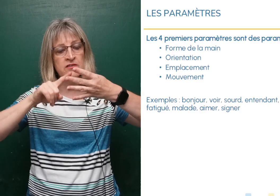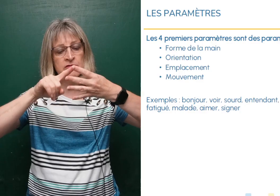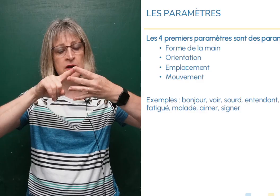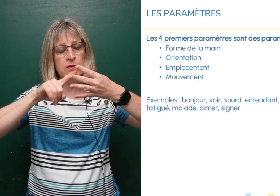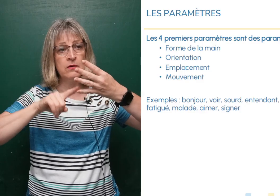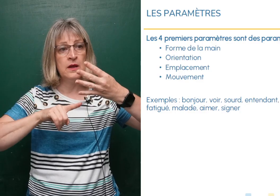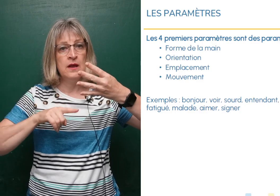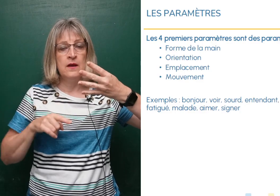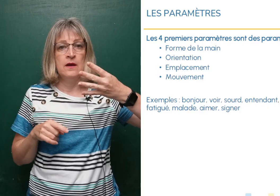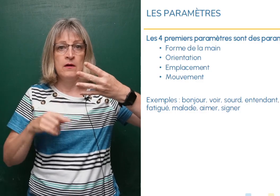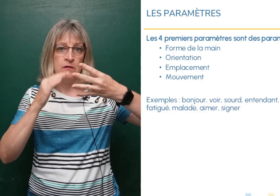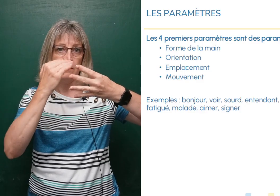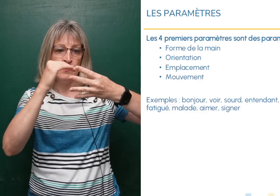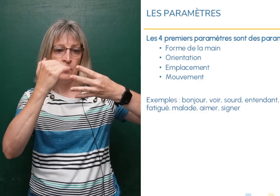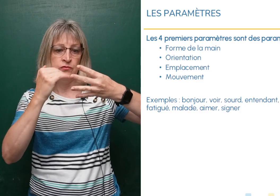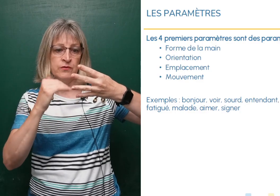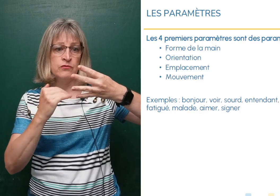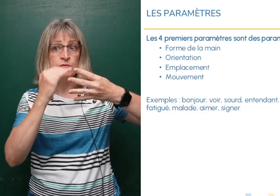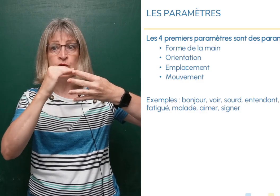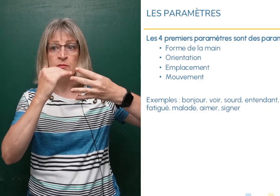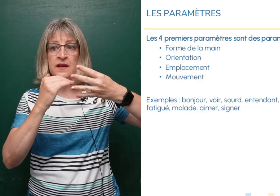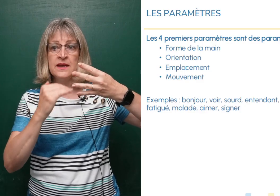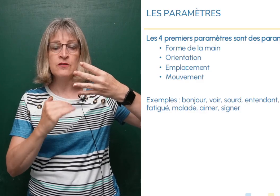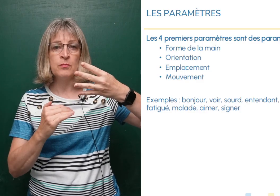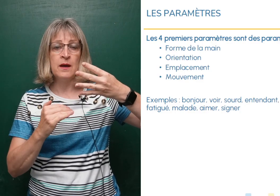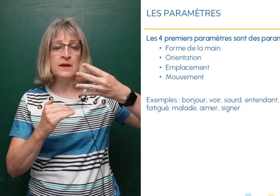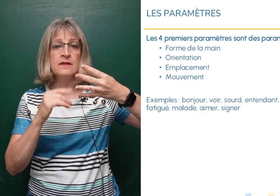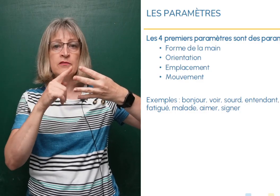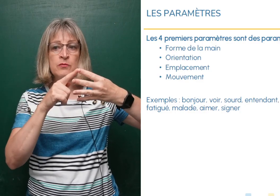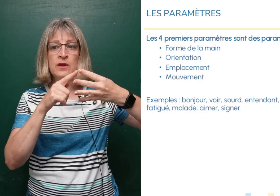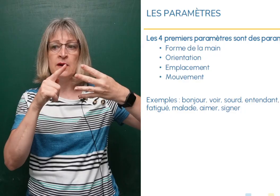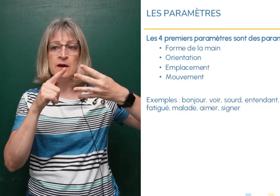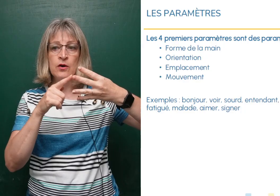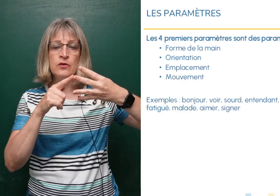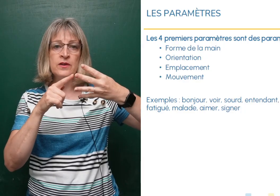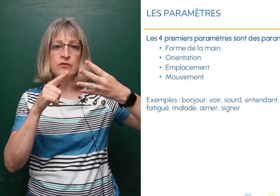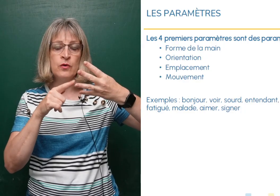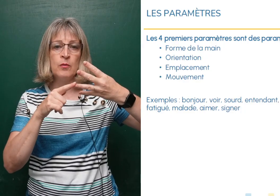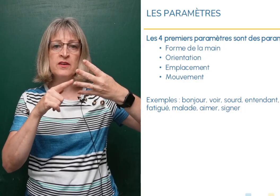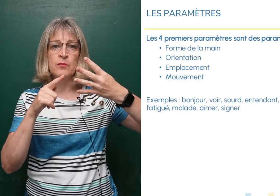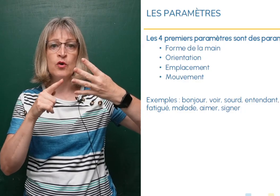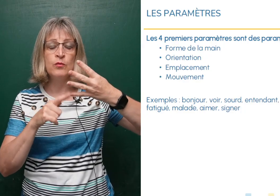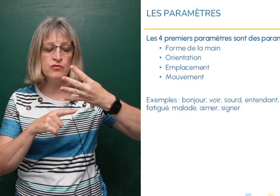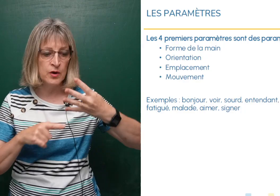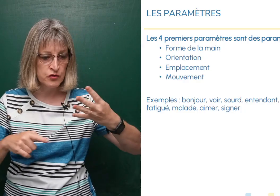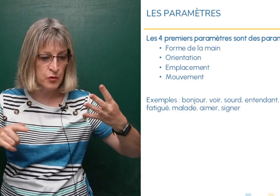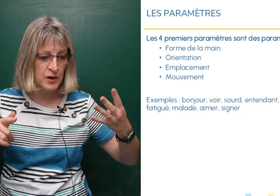fois en vous montrant bien les 4 paramètres, forme de la main, orientation, emplacement, mouvement. Je me mets en grand